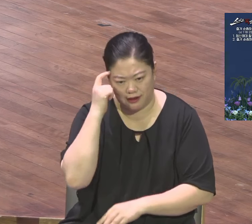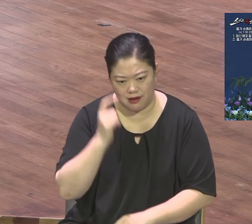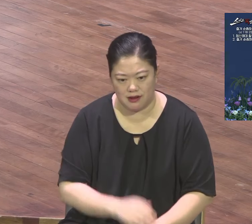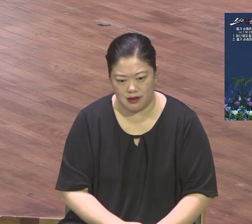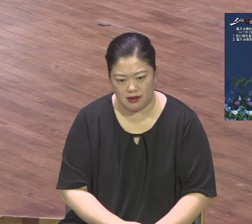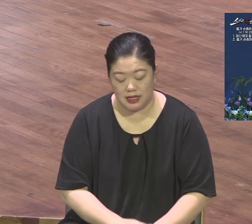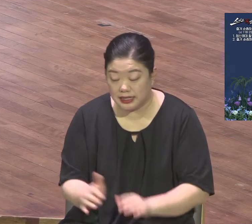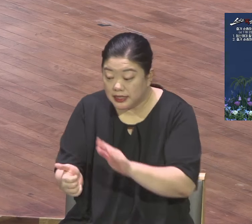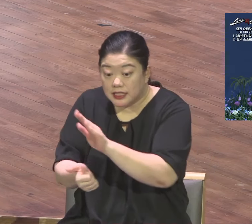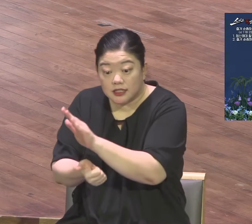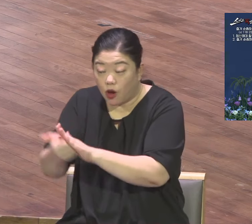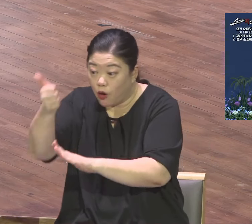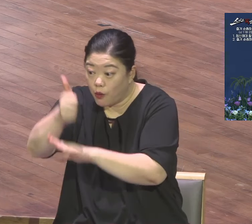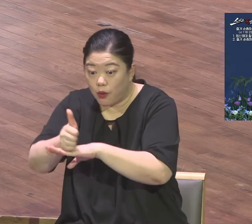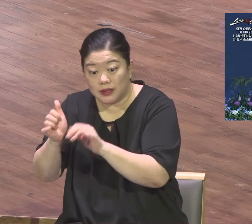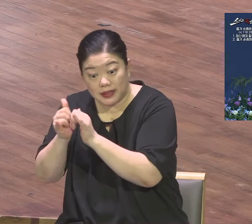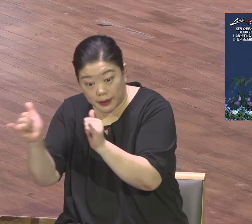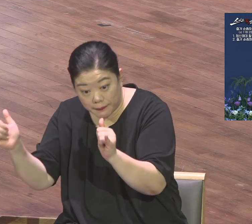사람들의 특징.